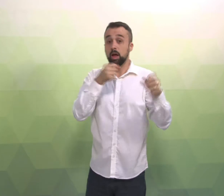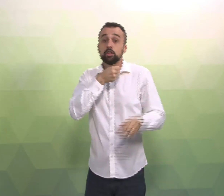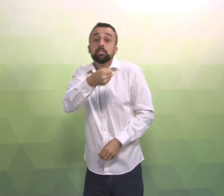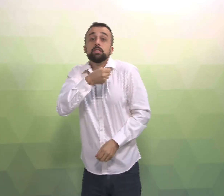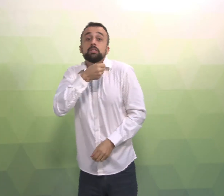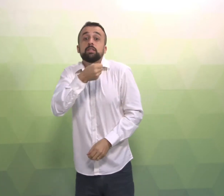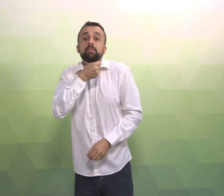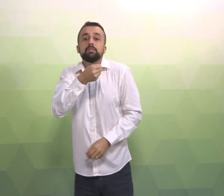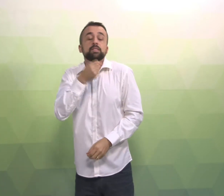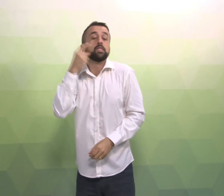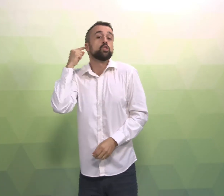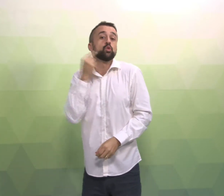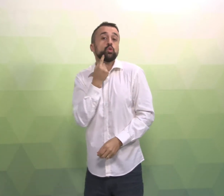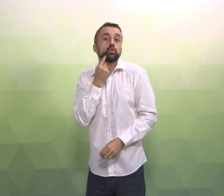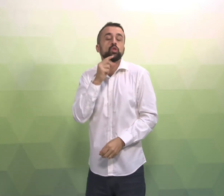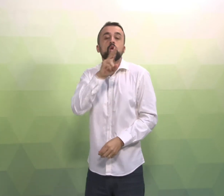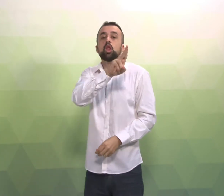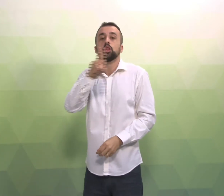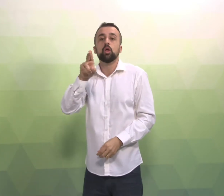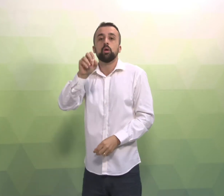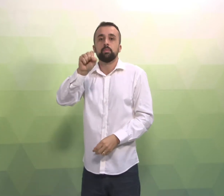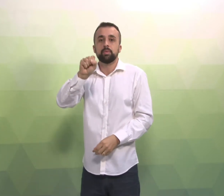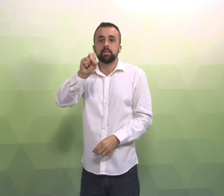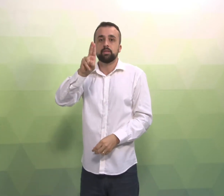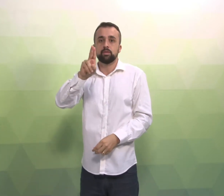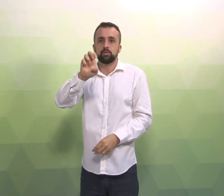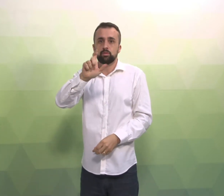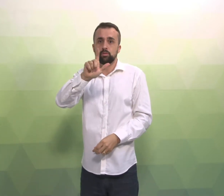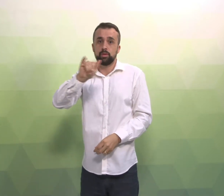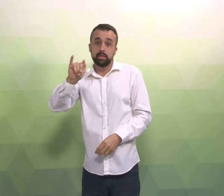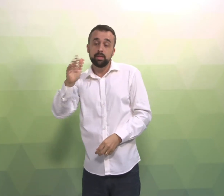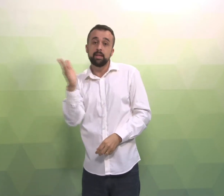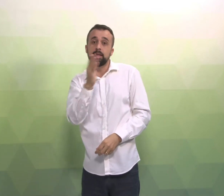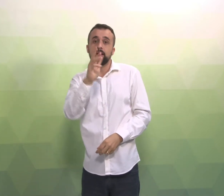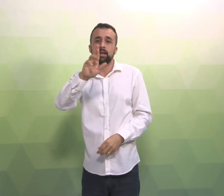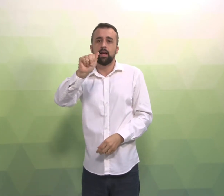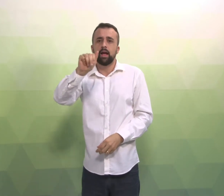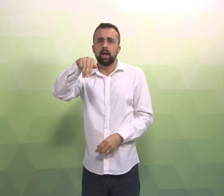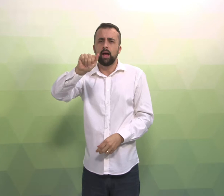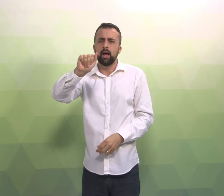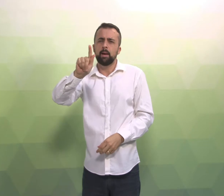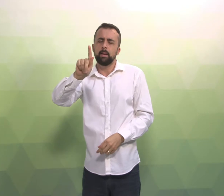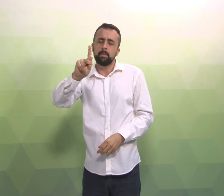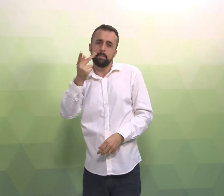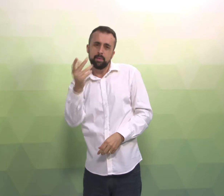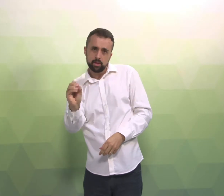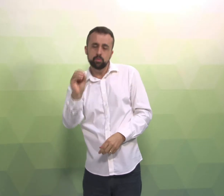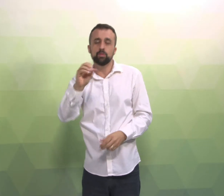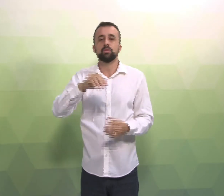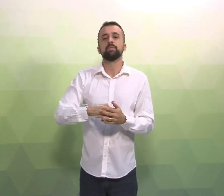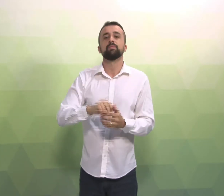Trata-se de uma entrevista de uma surda chamada Sueli Ramalho.